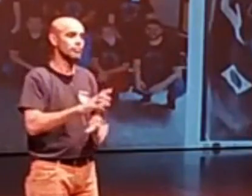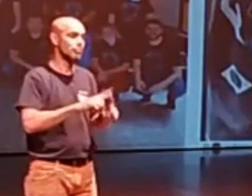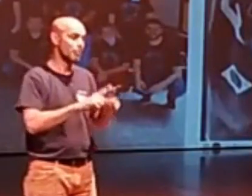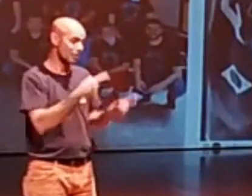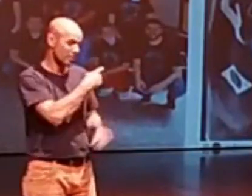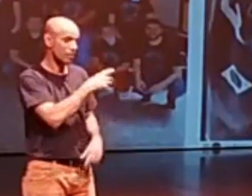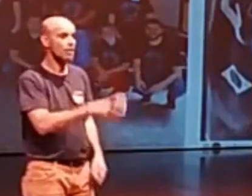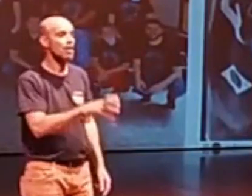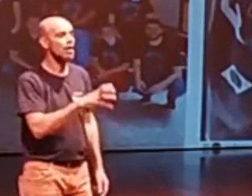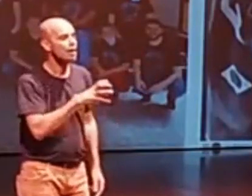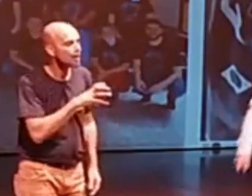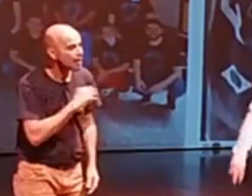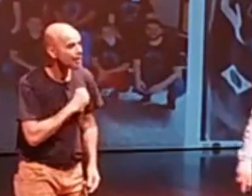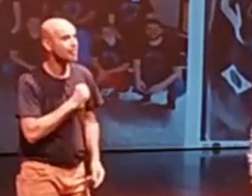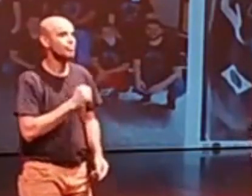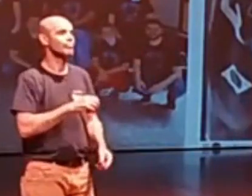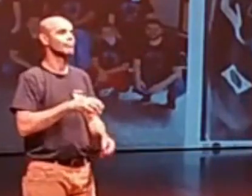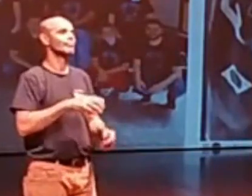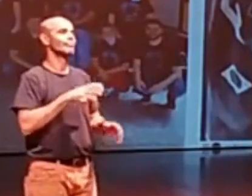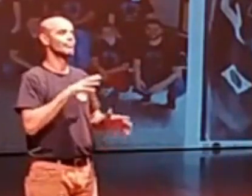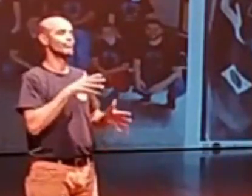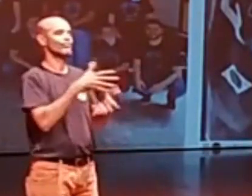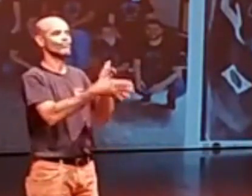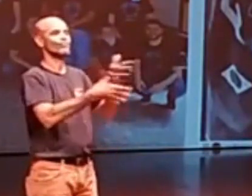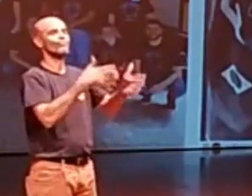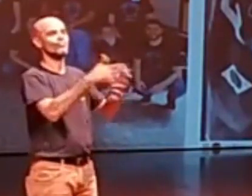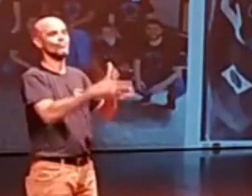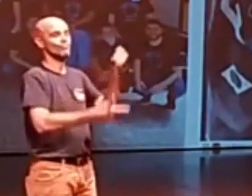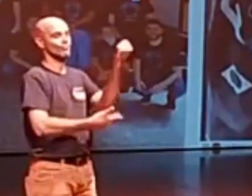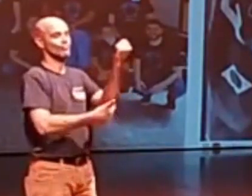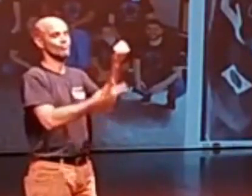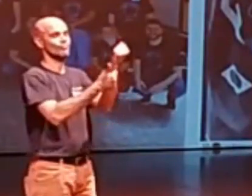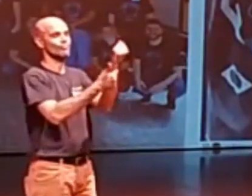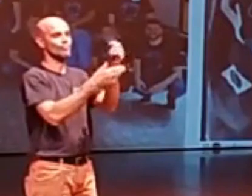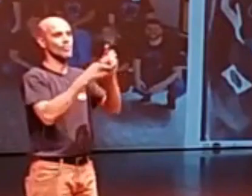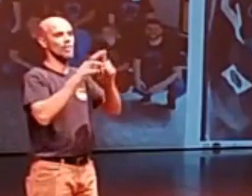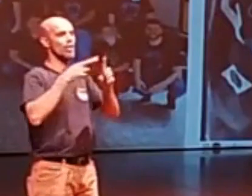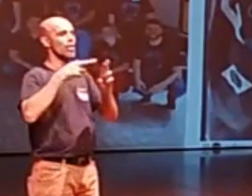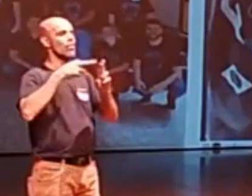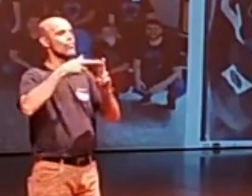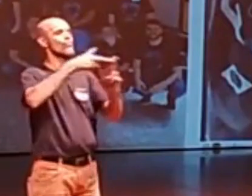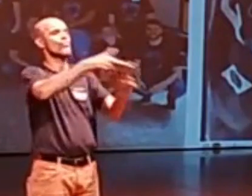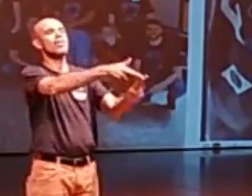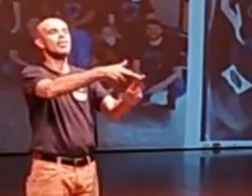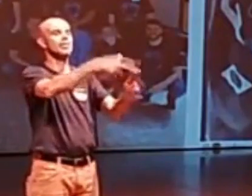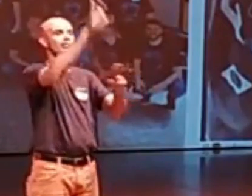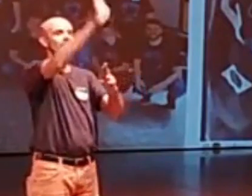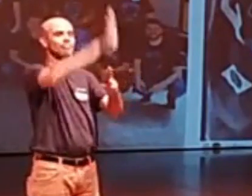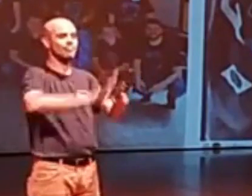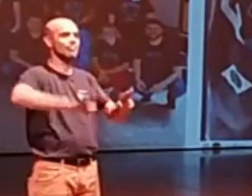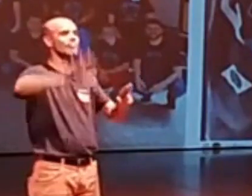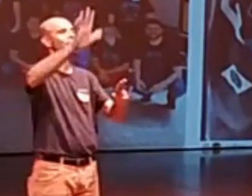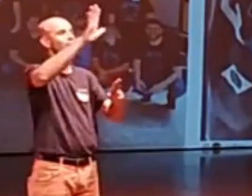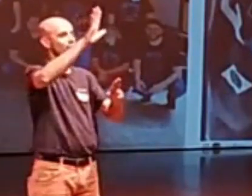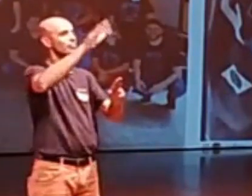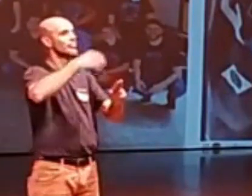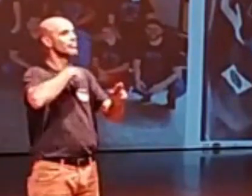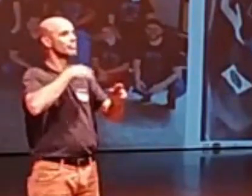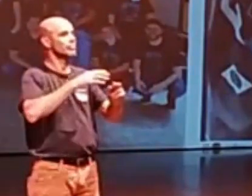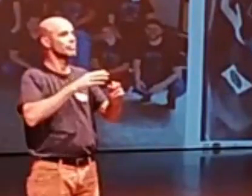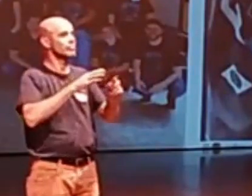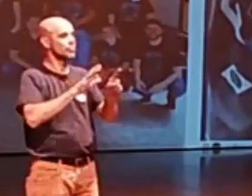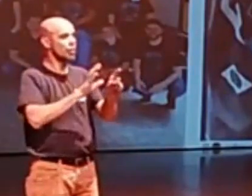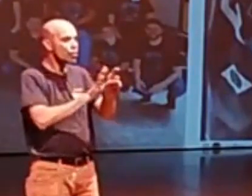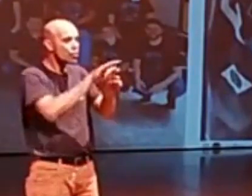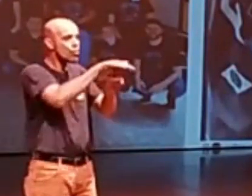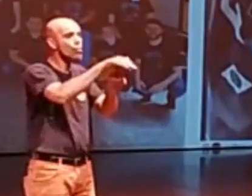Essas pessoas, eles amam o que fazem. Eles são cirurgiões referências no Brasil inteiro, eles participam desse projeto Mude a Curva e